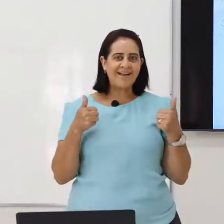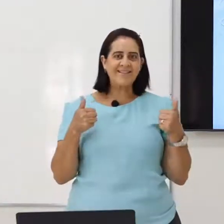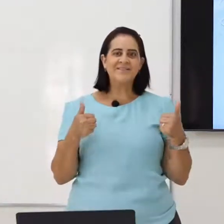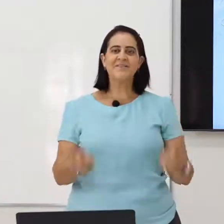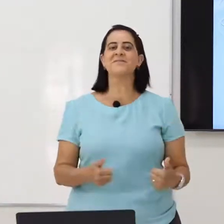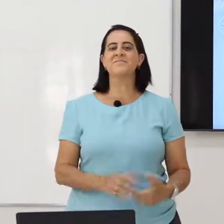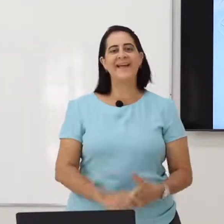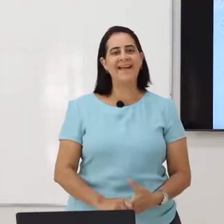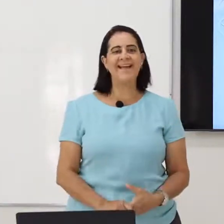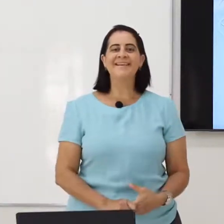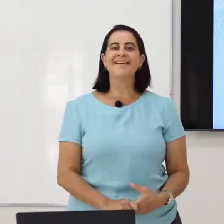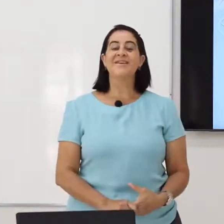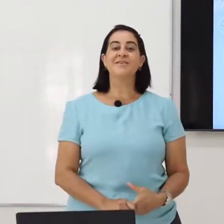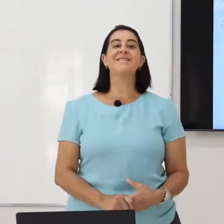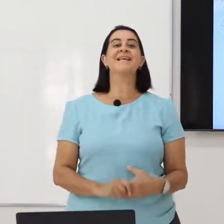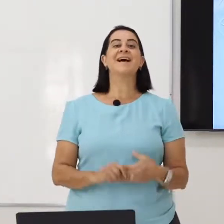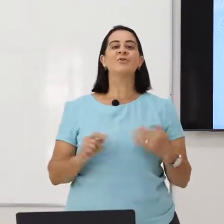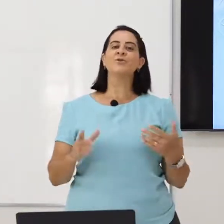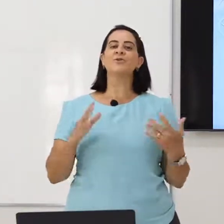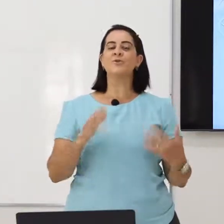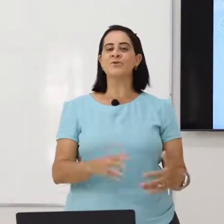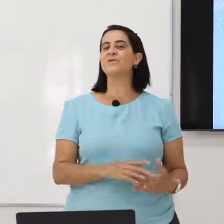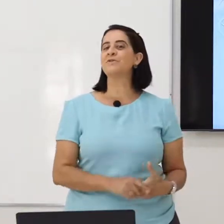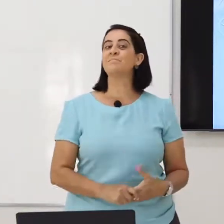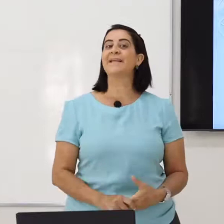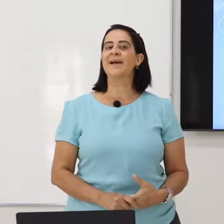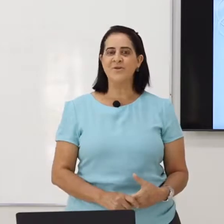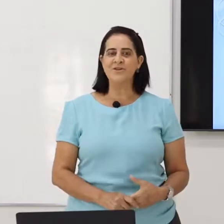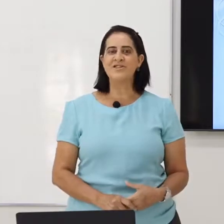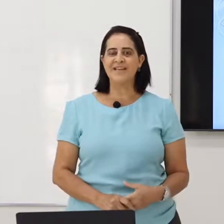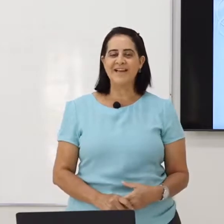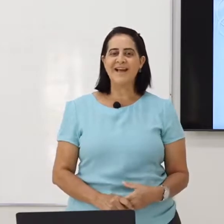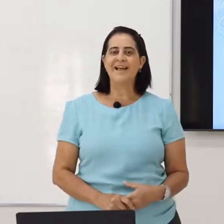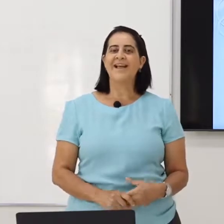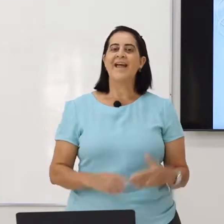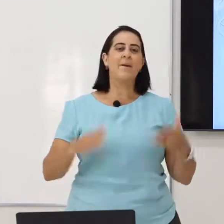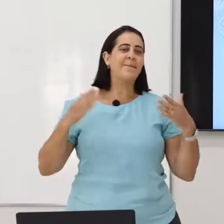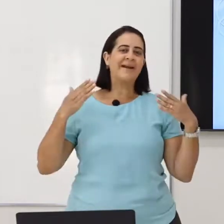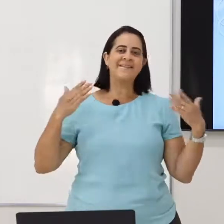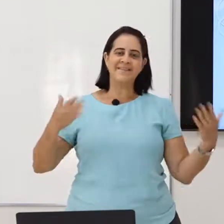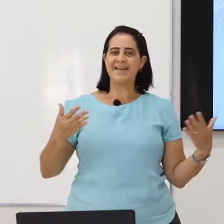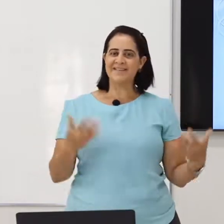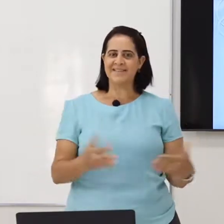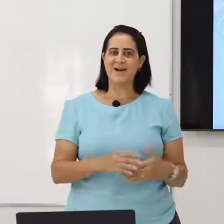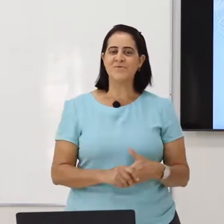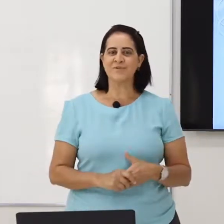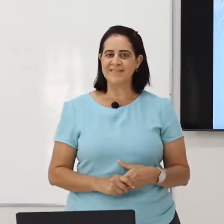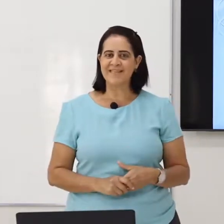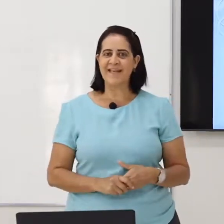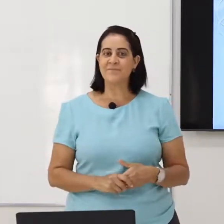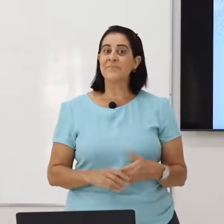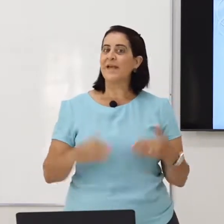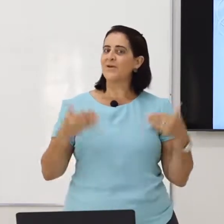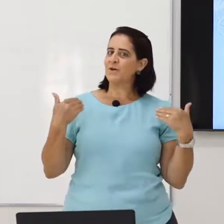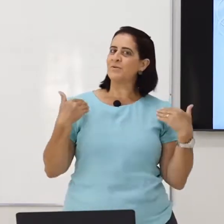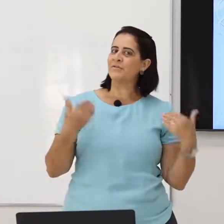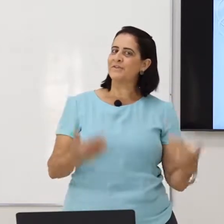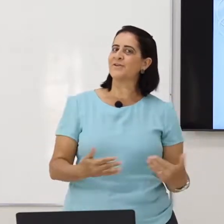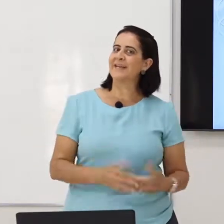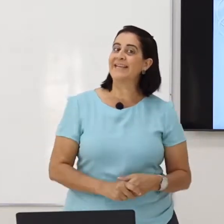Olá, tudo bem? Você é aluno do curso de Pedagogia, é um prazer estar com você. Eu sou a professora